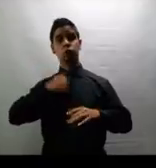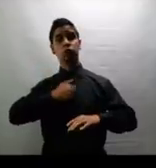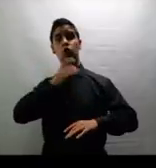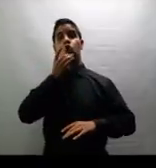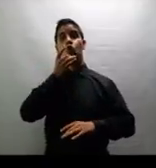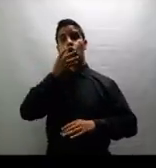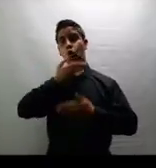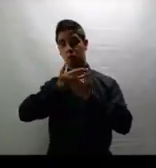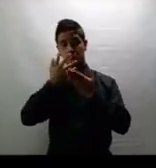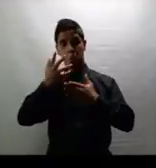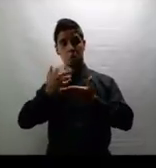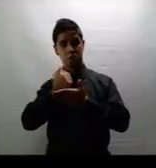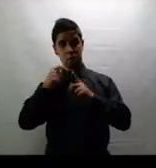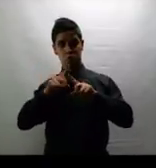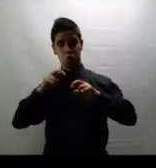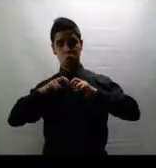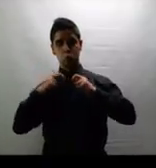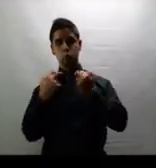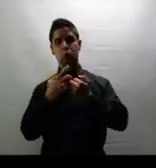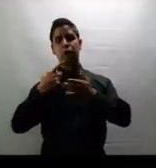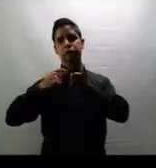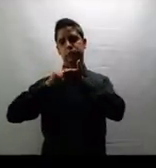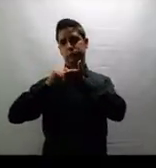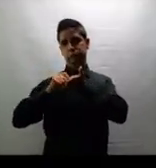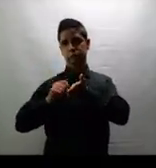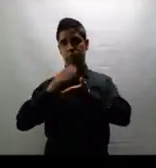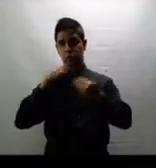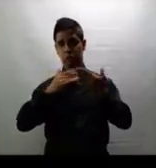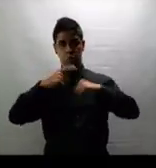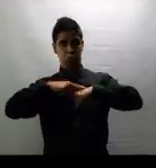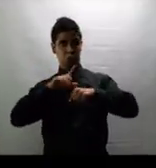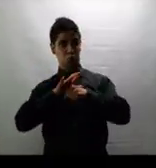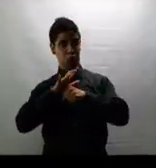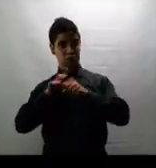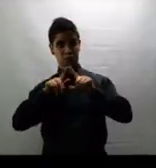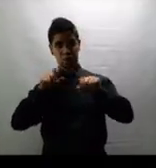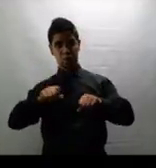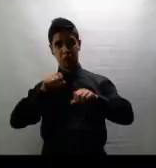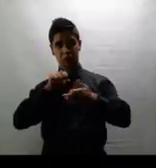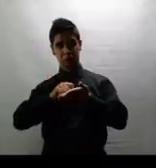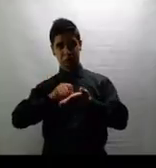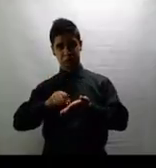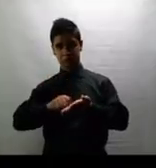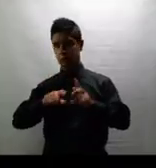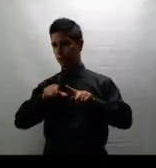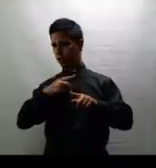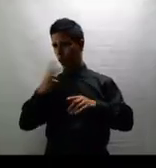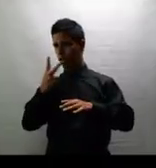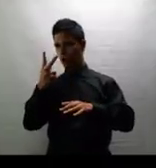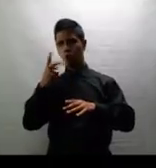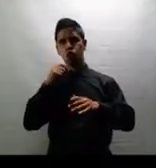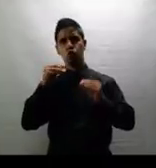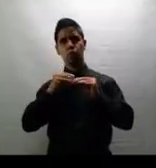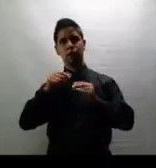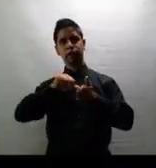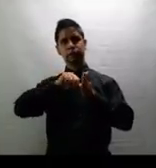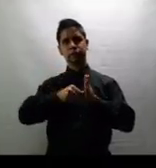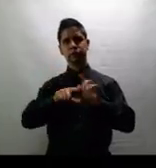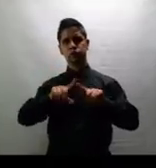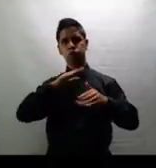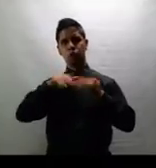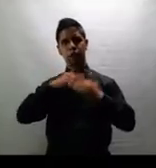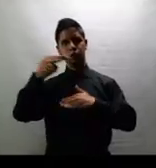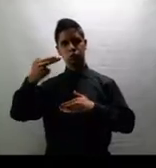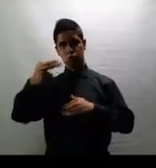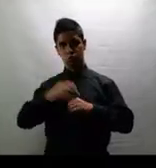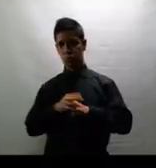nos reuníamos y empezamos a escribir teníamos tiempo pero vendemos son dos son como los que marcaron a ti te marcó